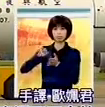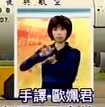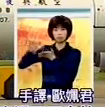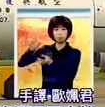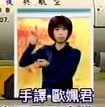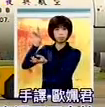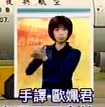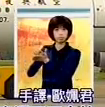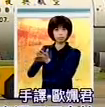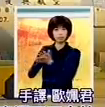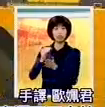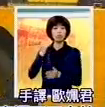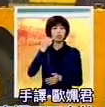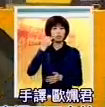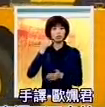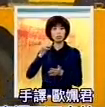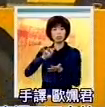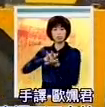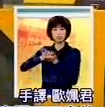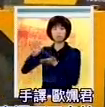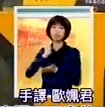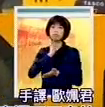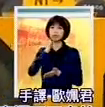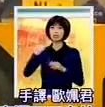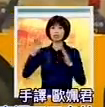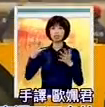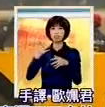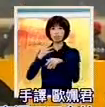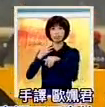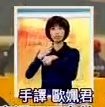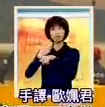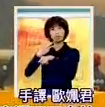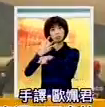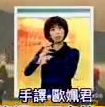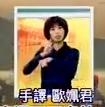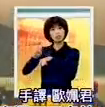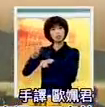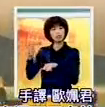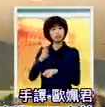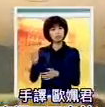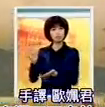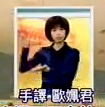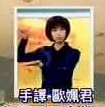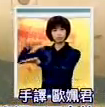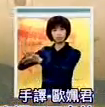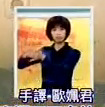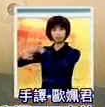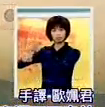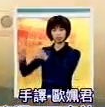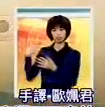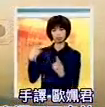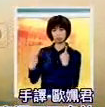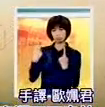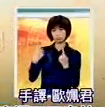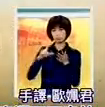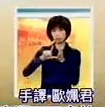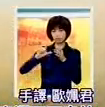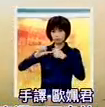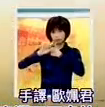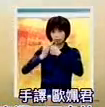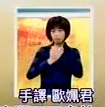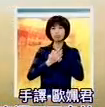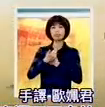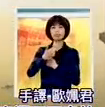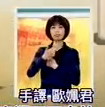家越来越熟悉的话，大概是82分钟，台北就可以抵达上海。比起从前呢，要必须经过